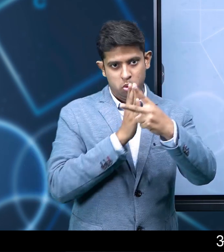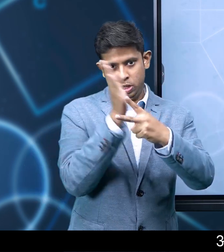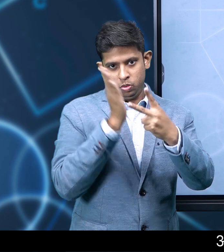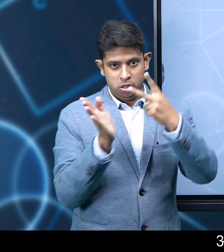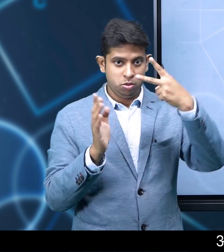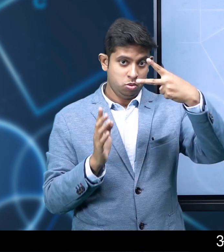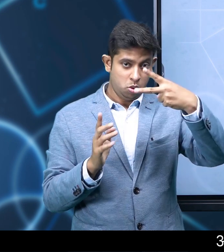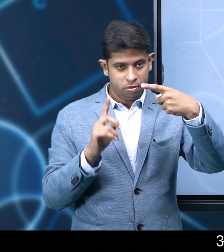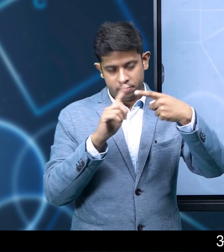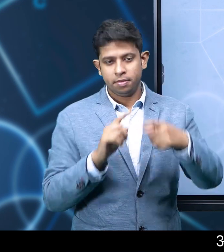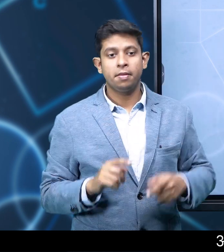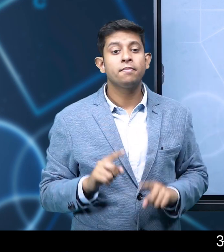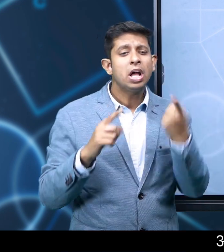अशा 2 पद्धती आहेत.